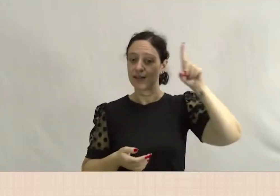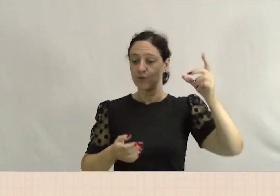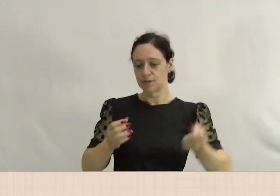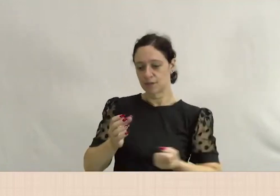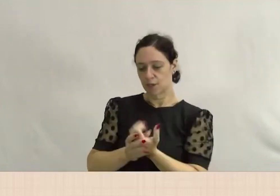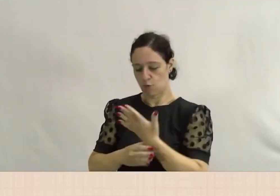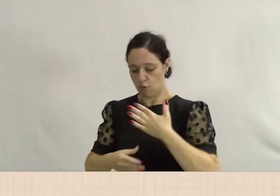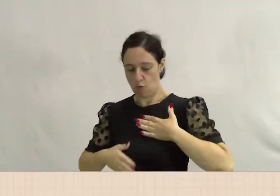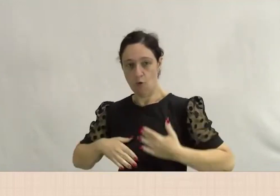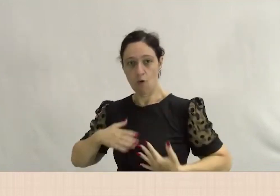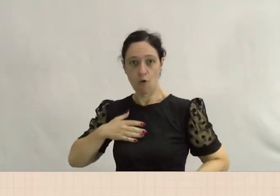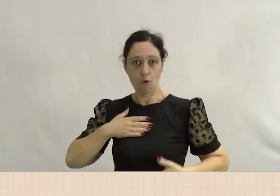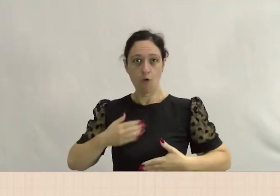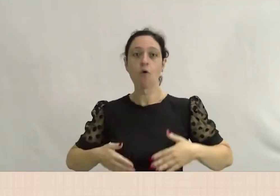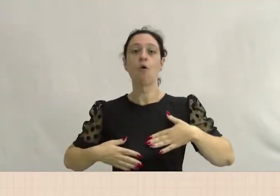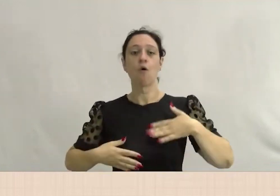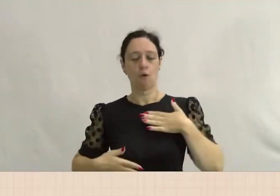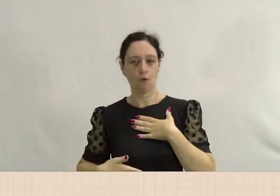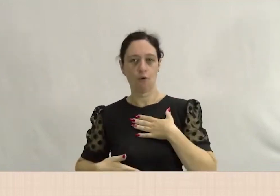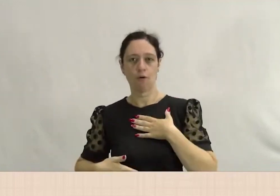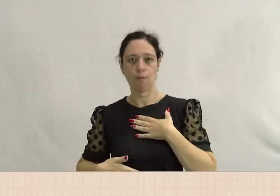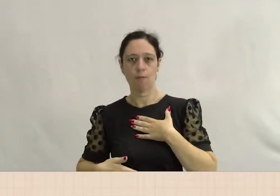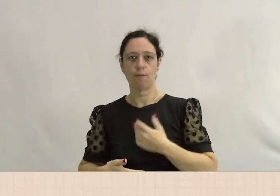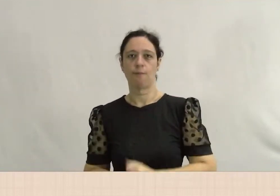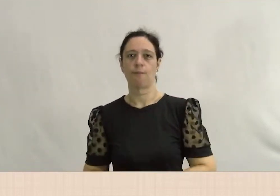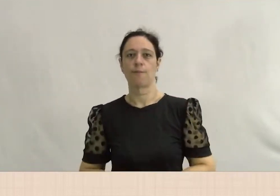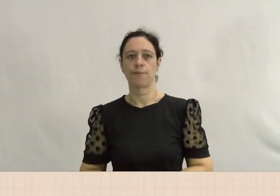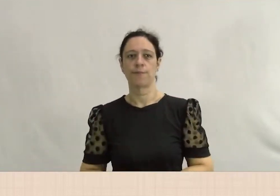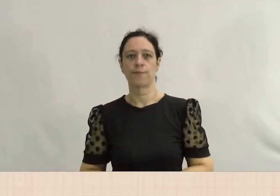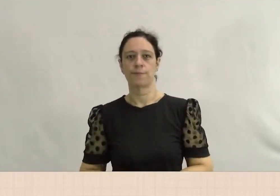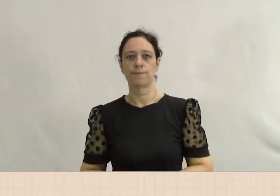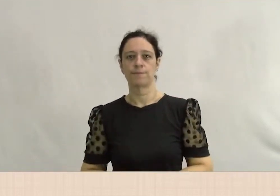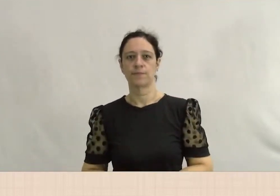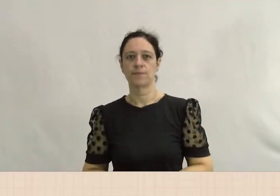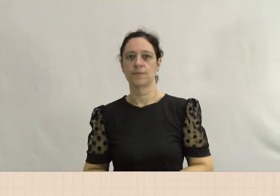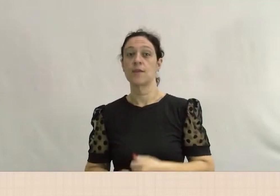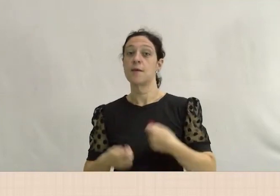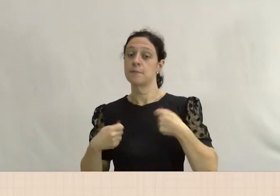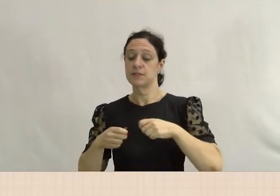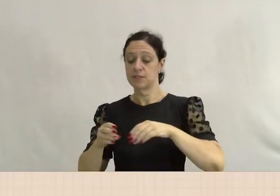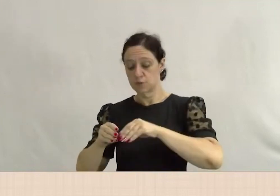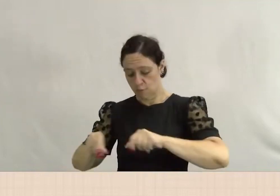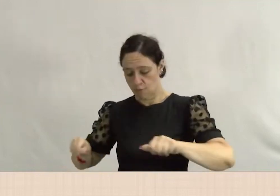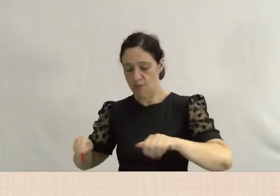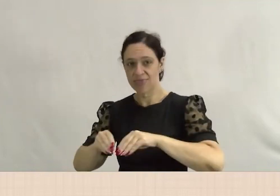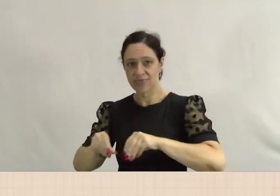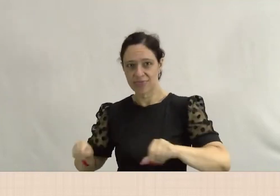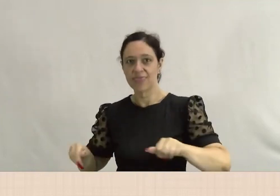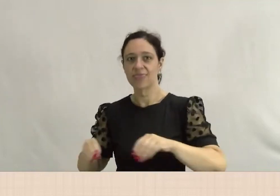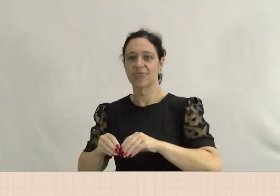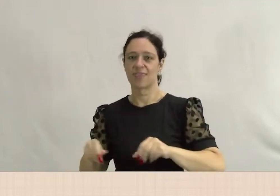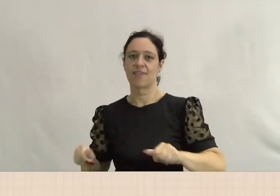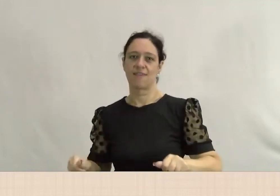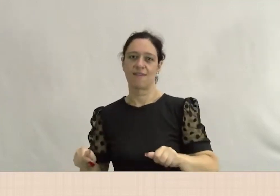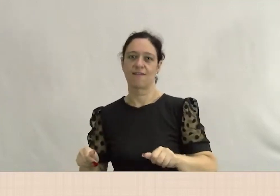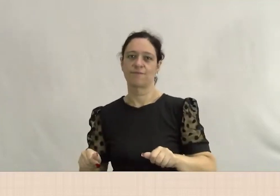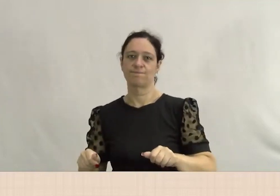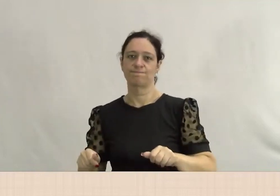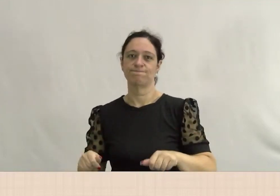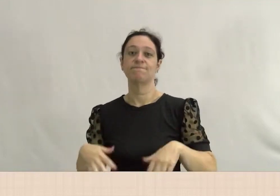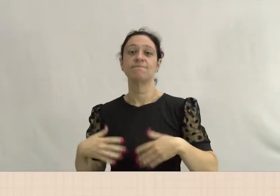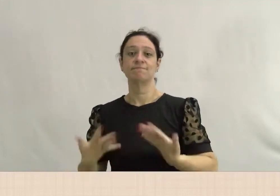corpo. Esse corpo veio do pó desta terra. Então, o